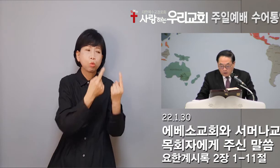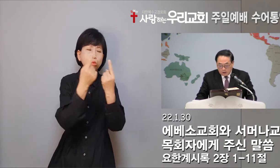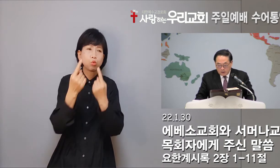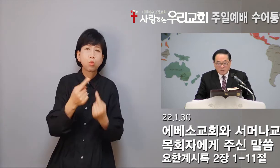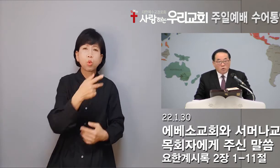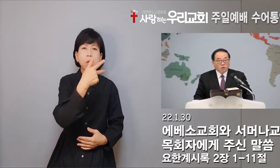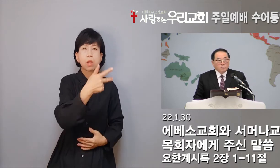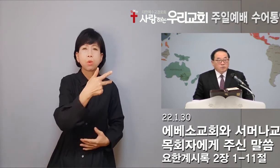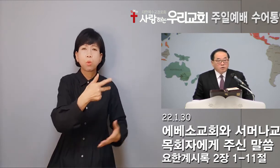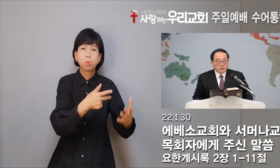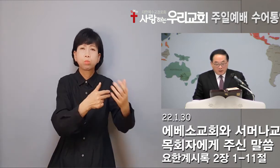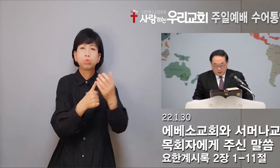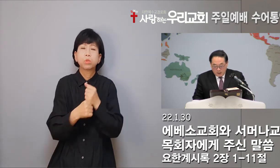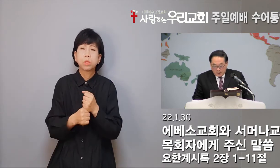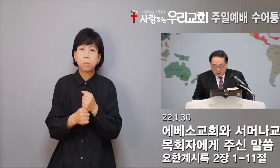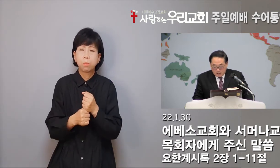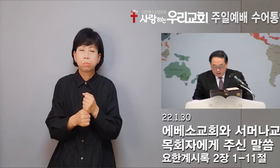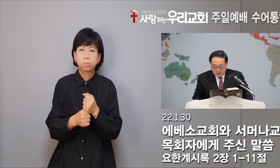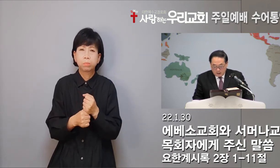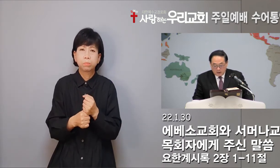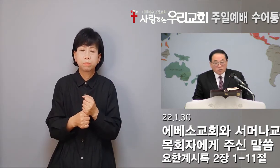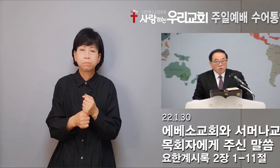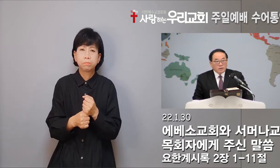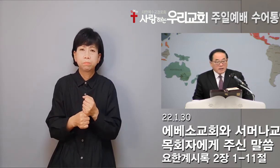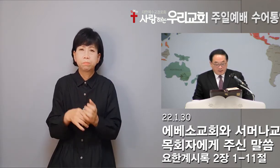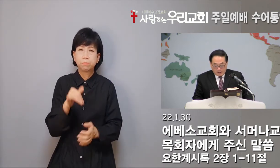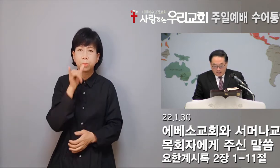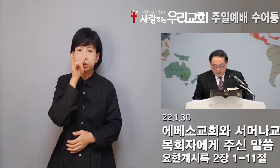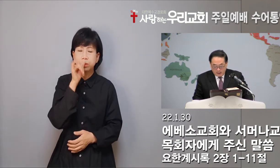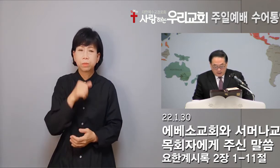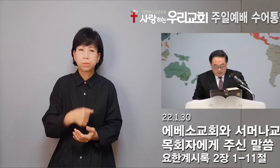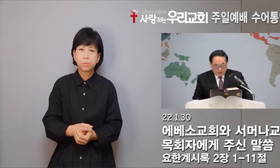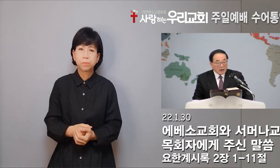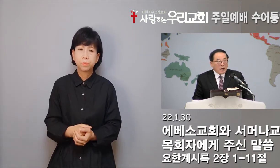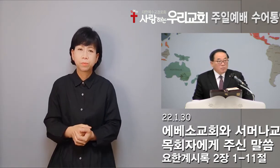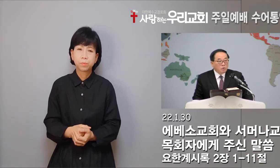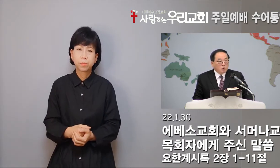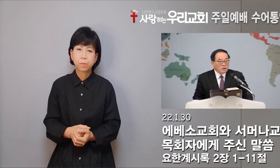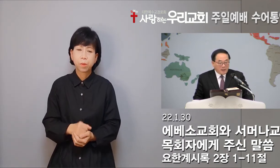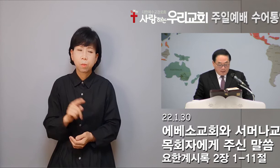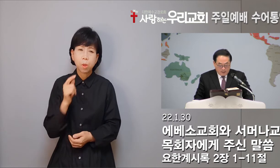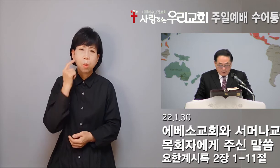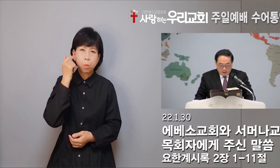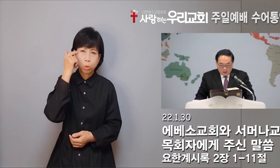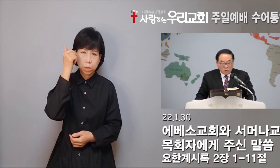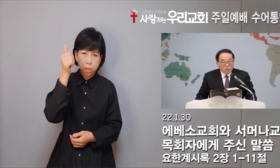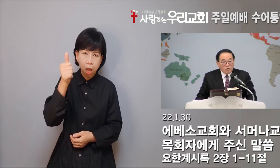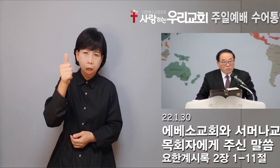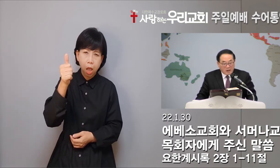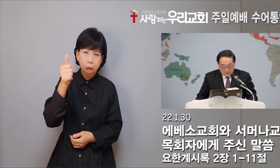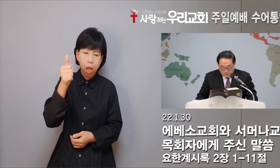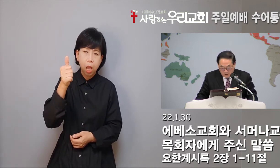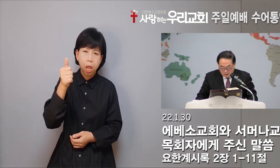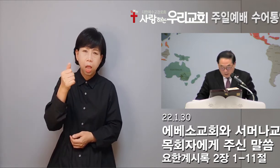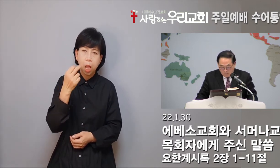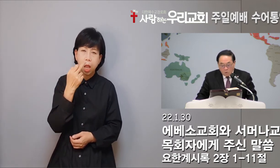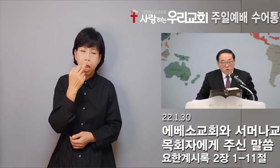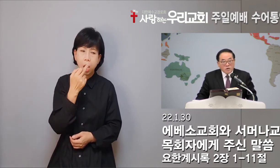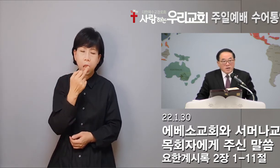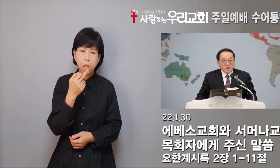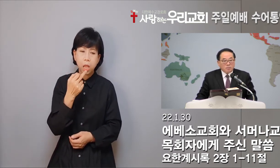교회에 보내진 이 모든 편지는 그 당시에 그 교회 사자, 그러니까 감독자, 오늘날로